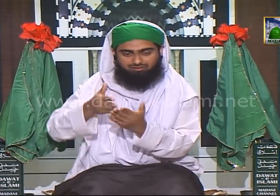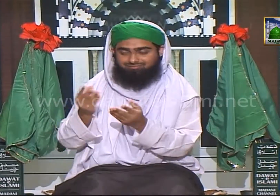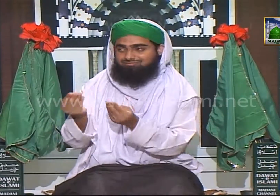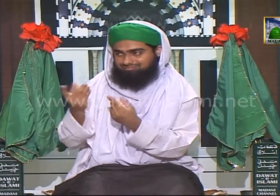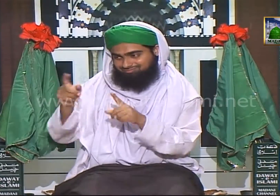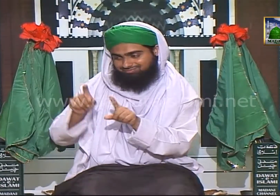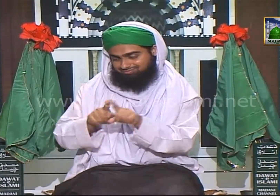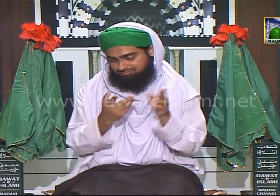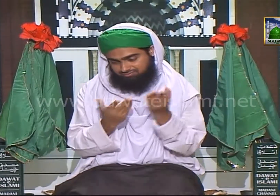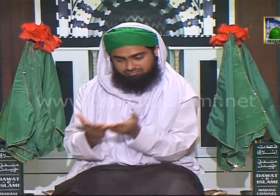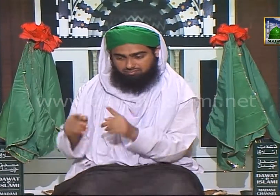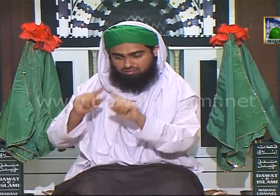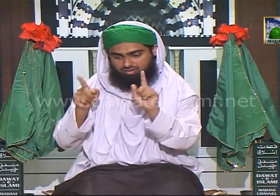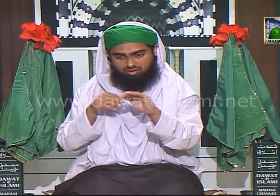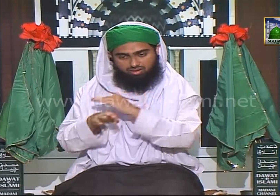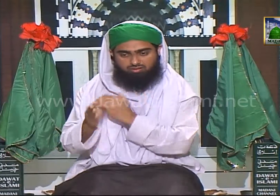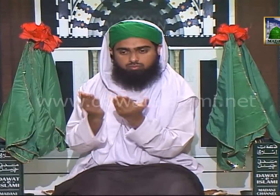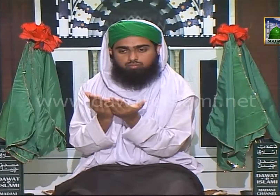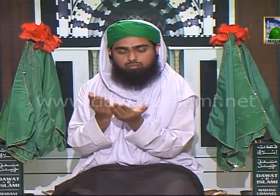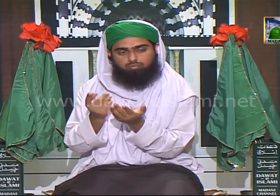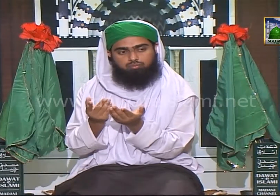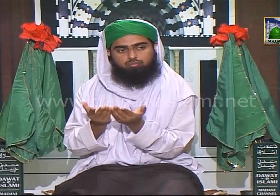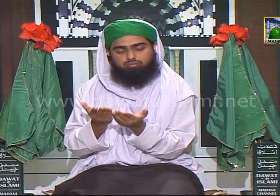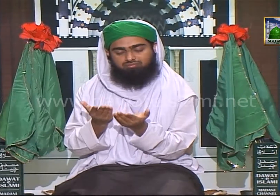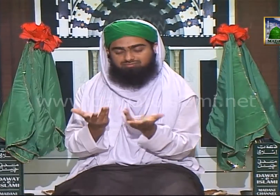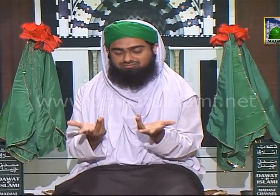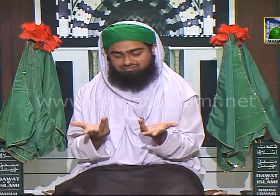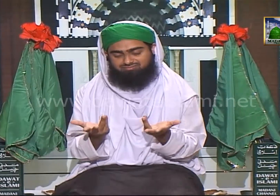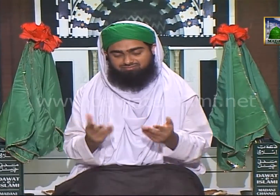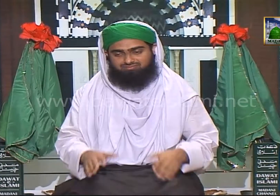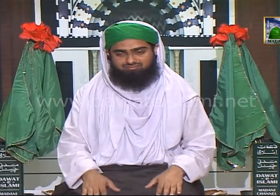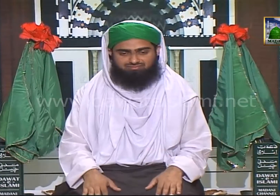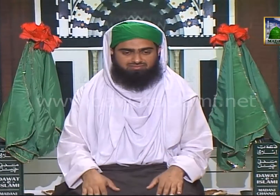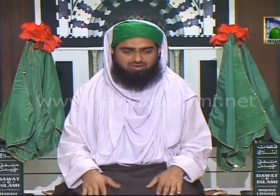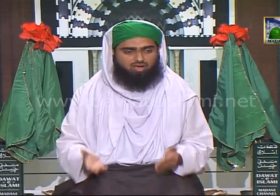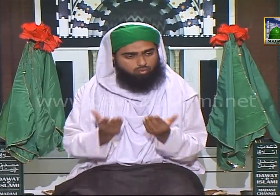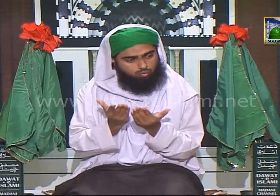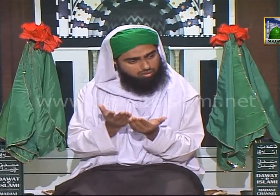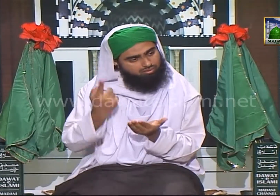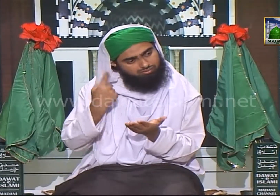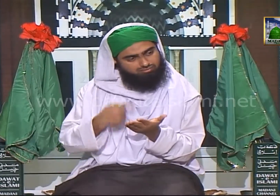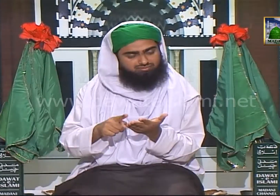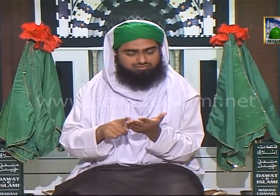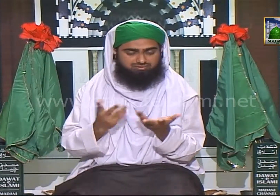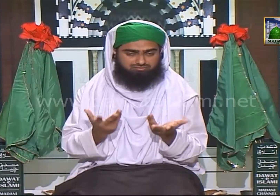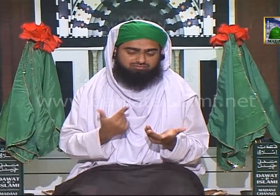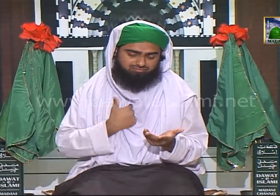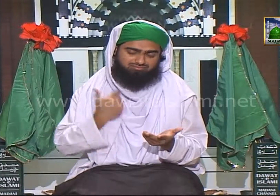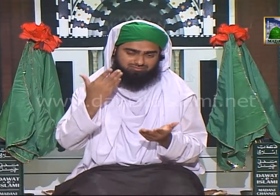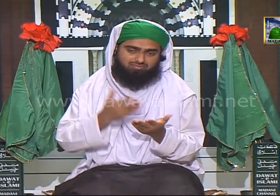بالکل نہیں کرتے، ہم دعا نہیں کرتے تو بولیں گے بڑا مغرور ہو گیا، اور دعا کرنے میں تو شرم بات بھی نہیں ہے۔ تو ہم نے تو دعا یہی کرنی ہوتی ہے کہ یا اللہ اس کے حق میں بہتر